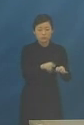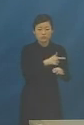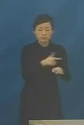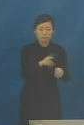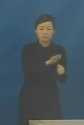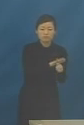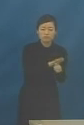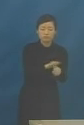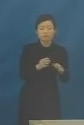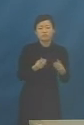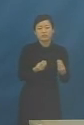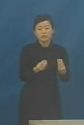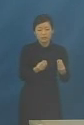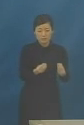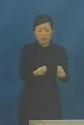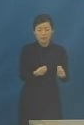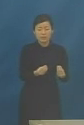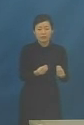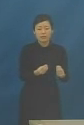ながらパカ